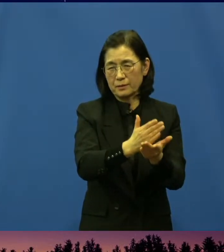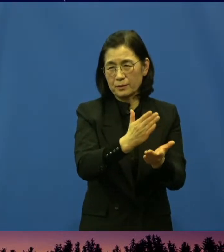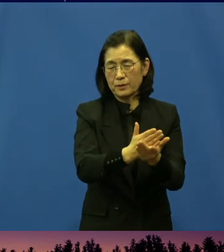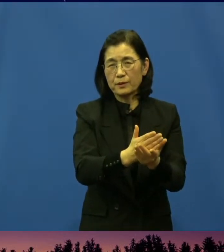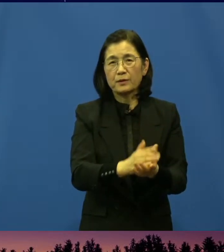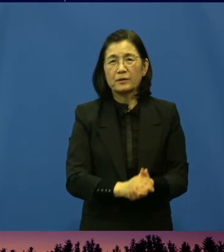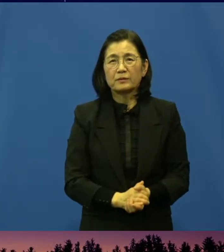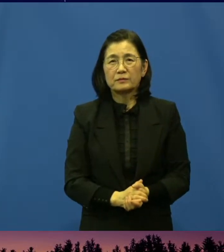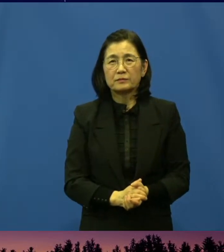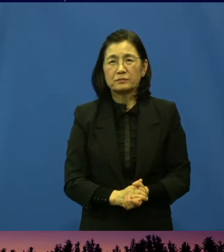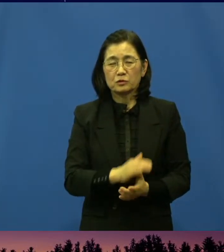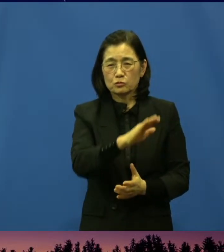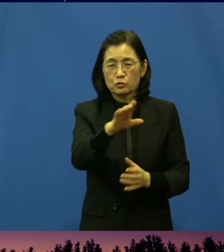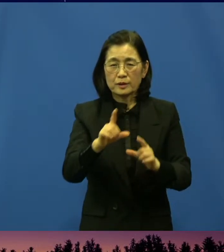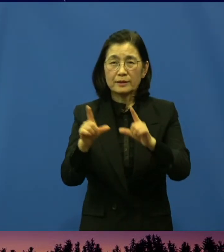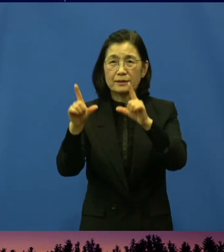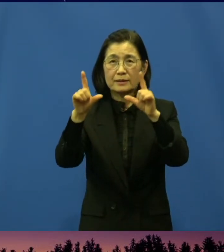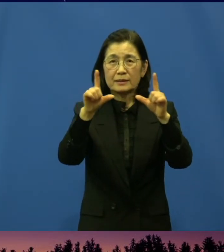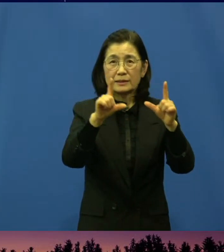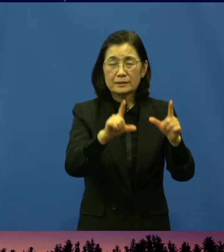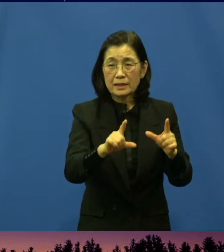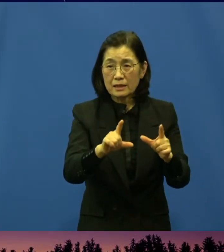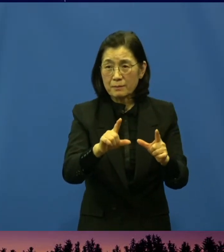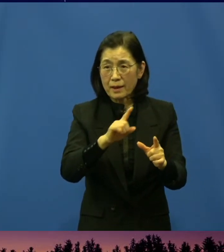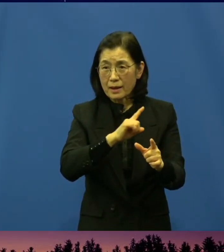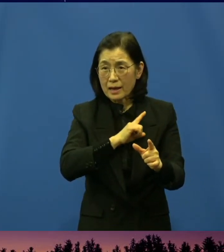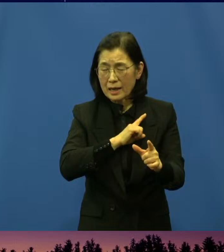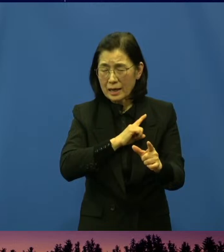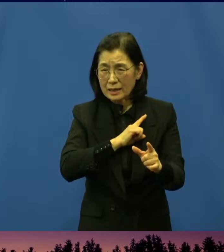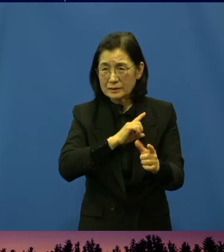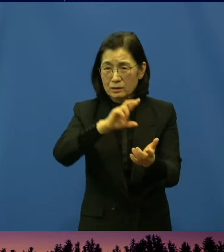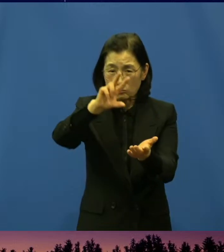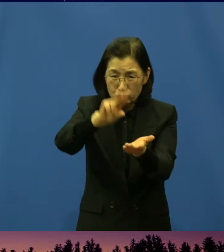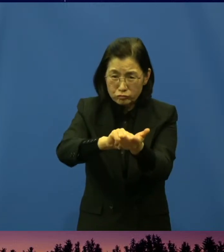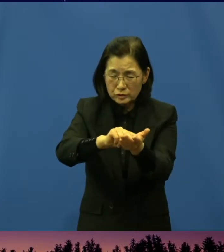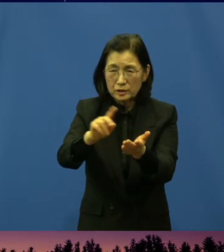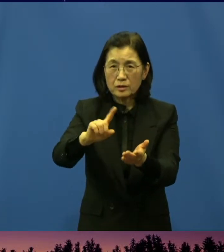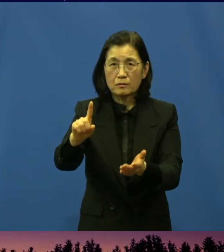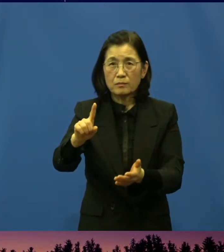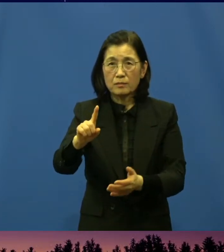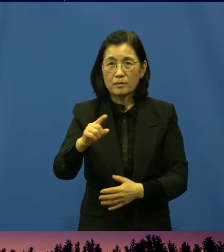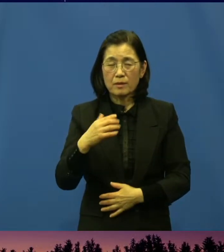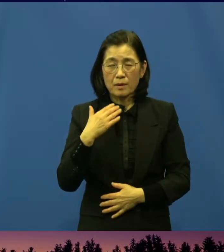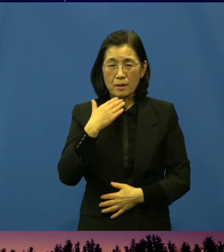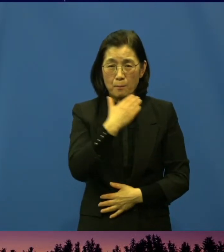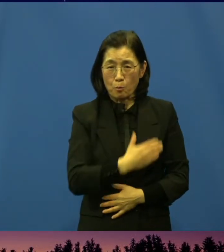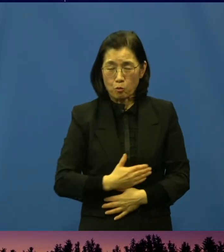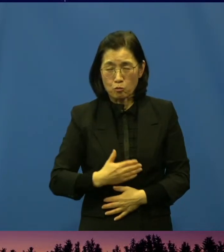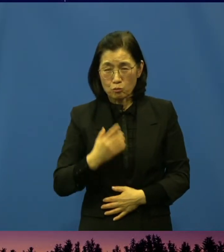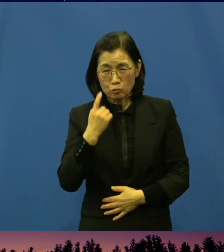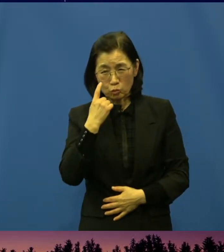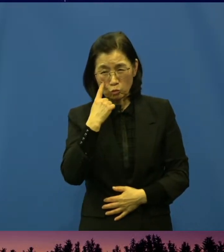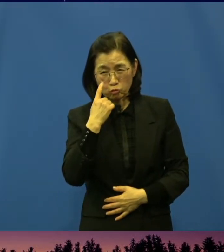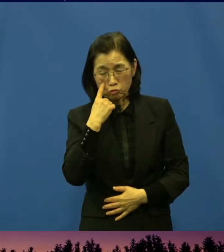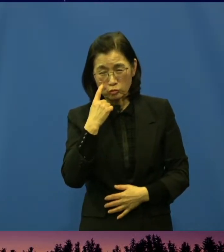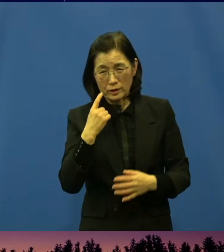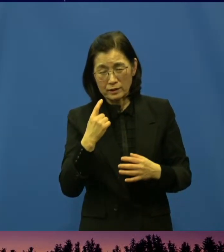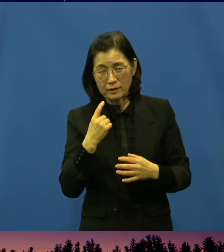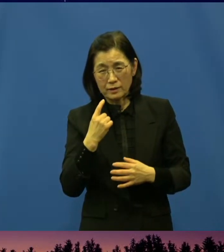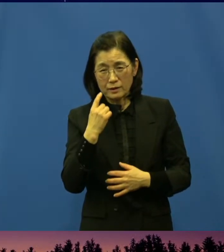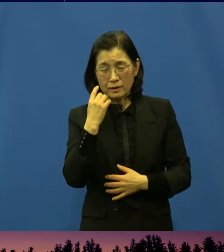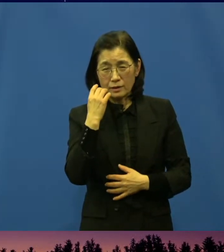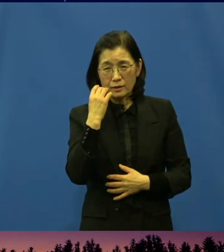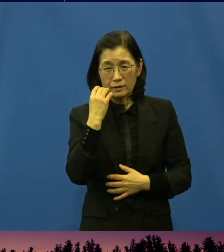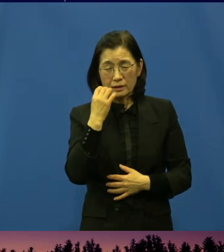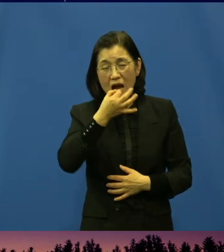여러분, 우리의 삶의 복병이 뭡니까? 복병이 뭐냐면 육신의 정욕과 안목의 정욕과 이생의 자랑이에요. 이 세